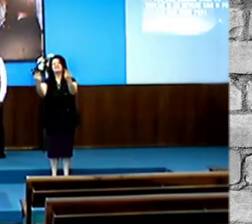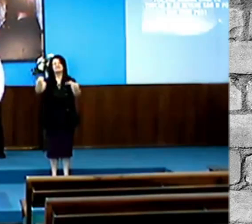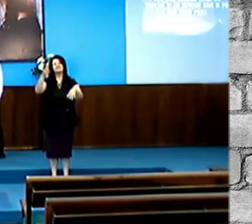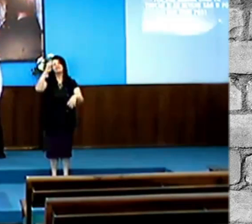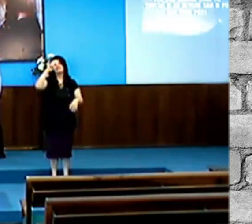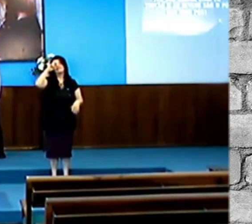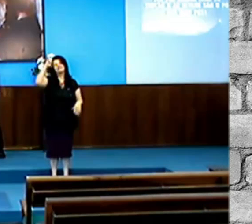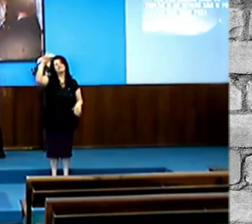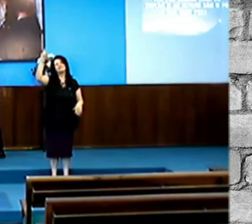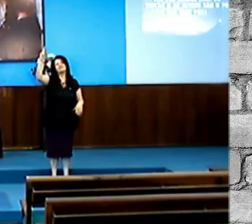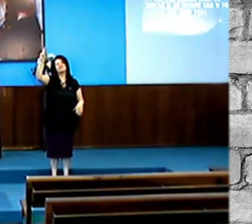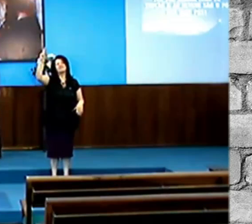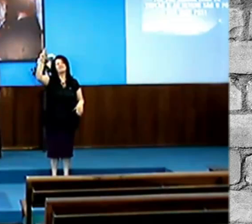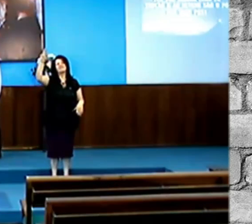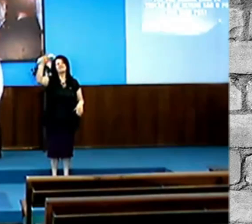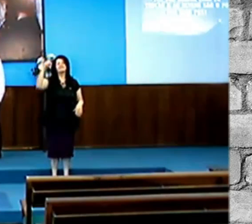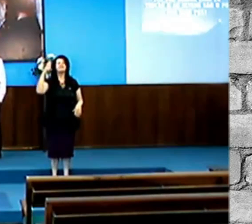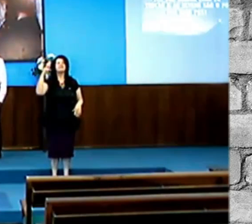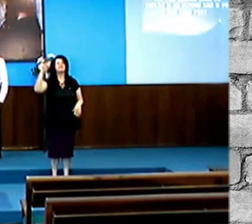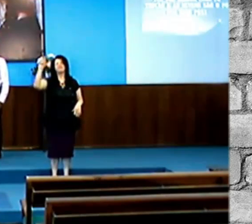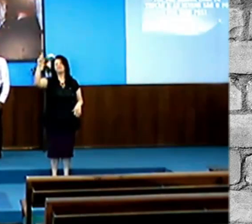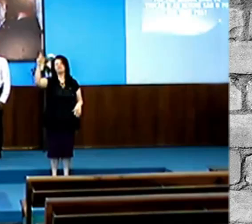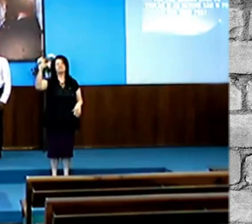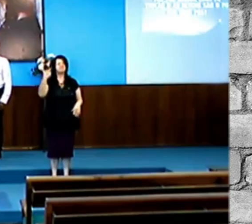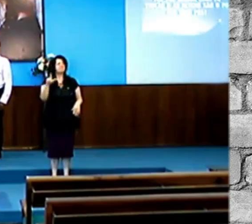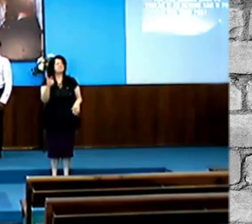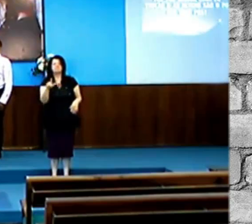incomparável. Senhor, tu